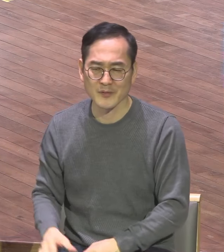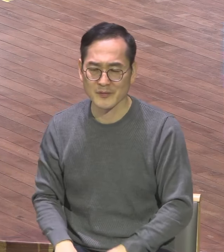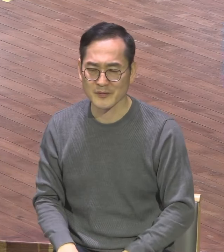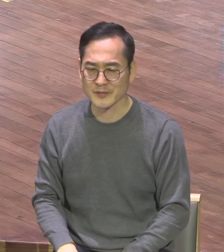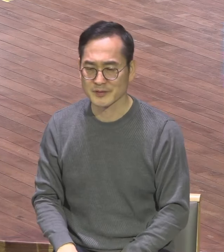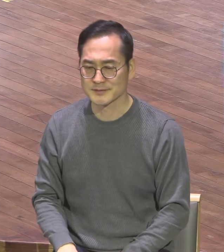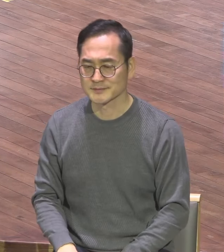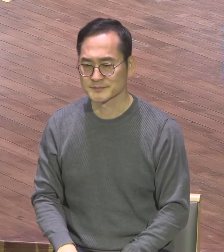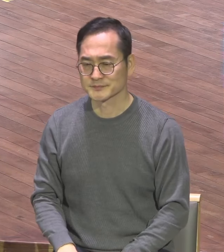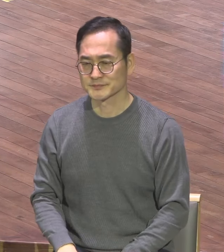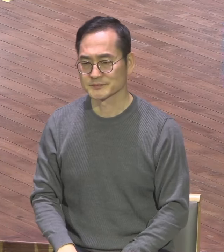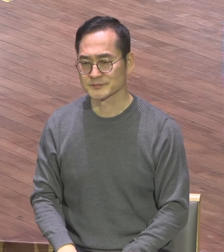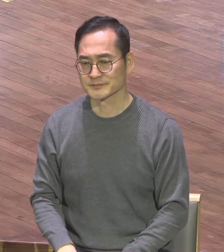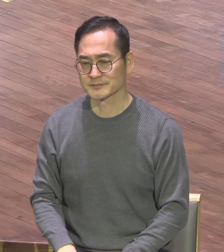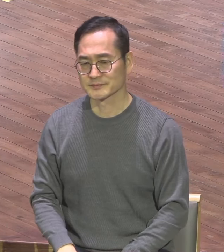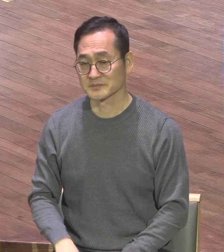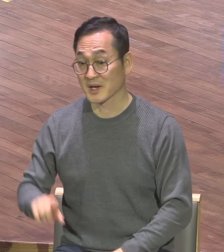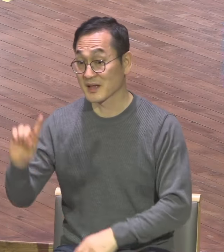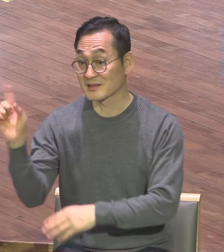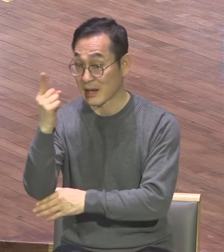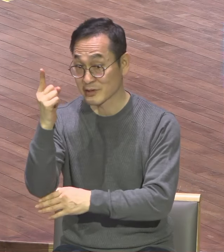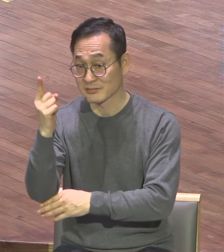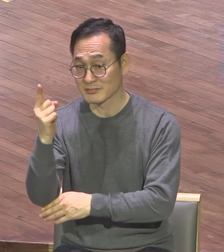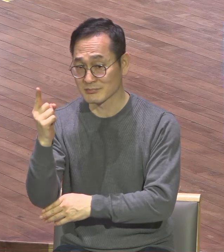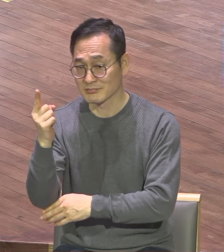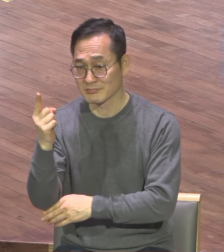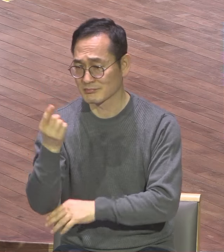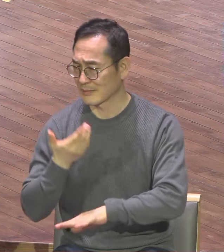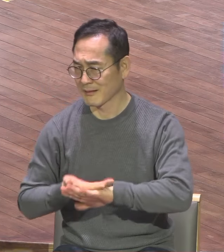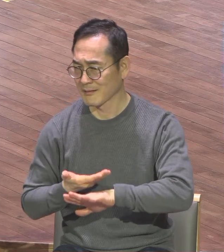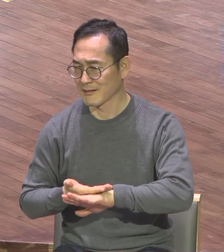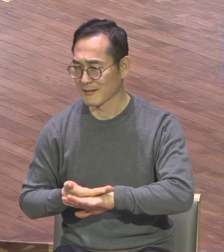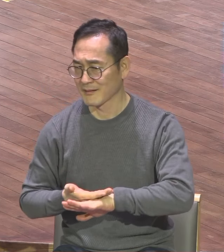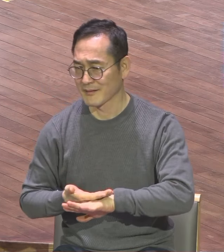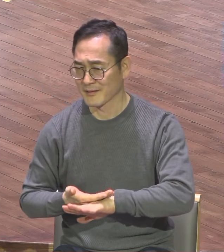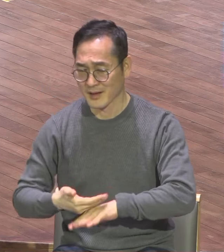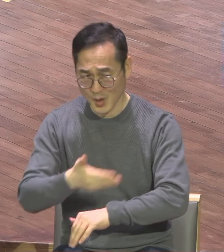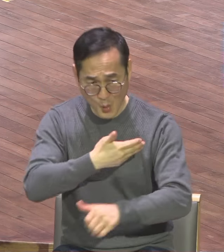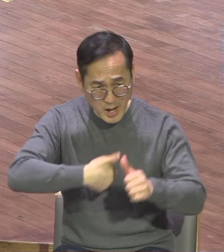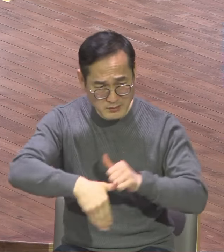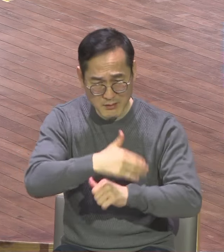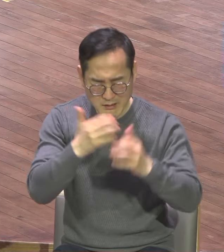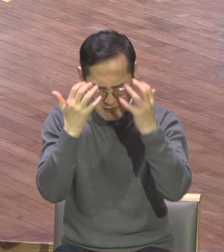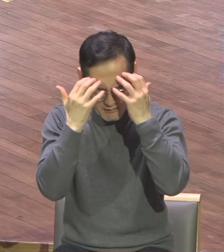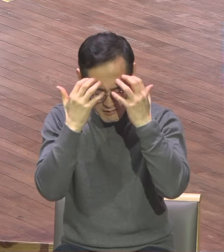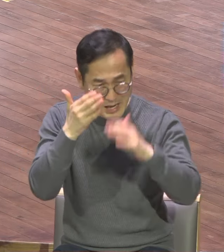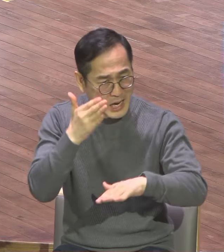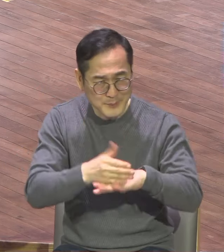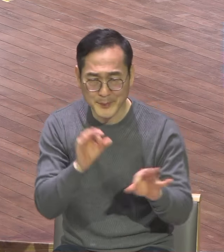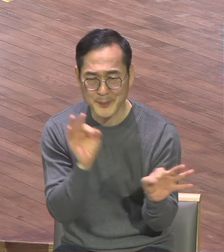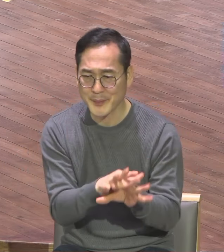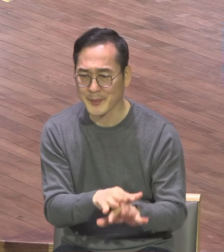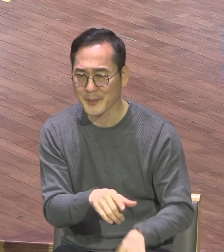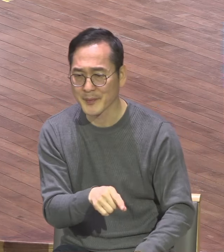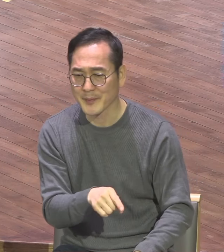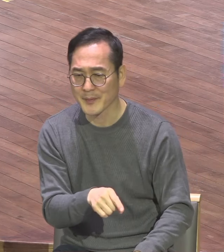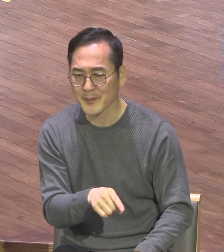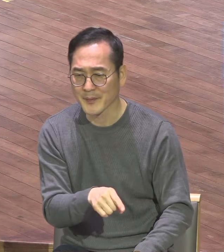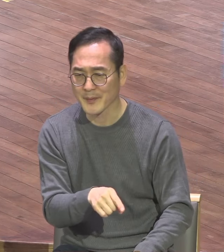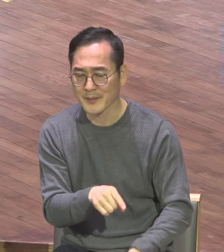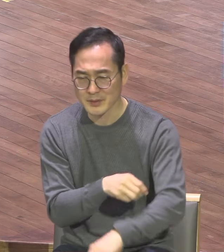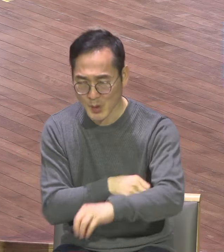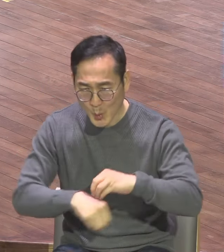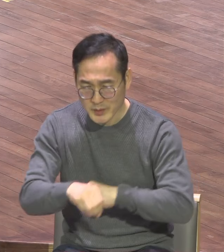아멘. 다윗은 그렇게 살지 않아서 환경과 정반대, 환경은 전혀 감사할 일 없고 찬양할 일 없는데 그걸